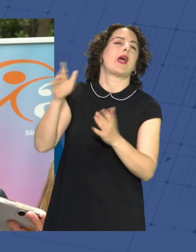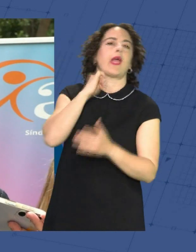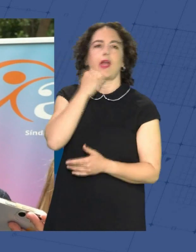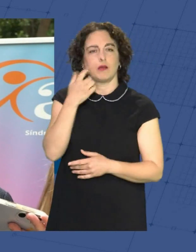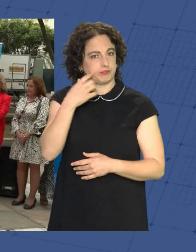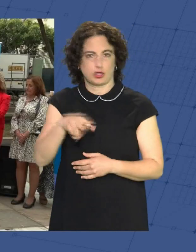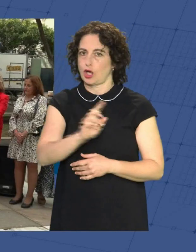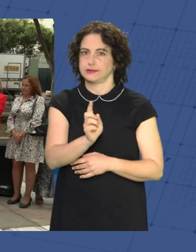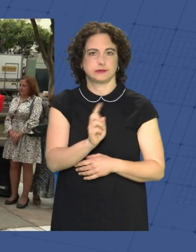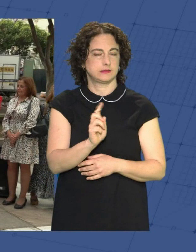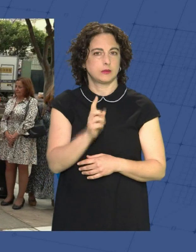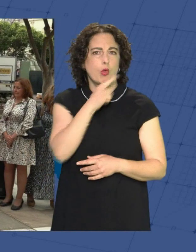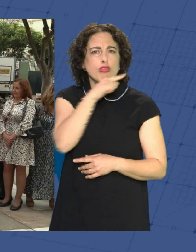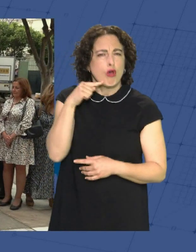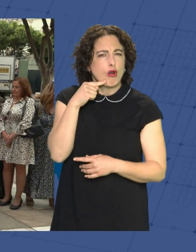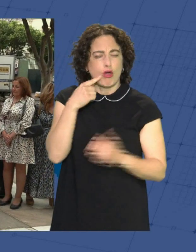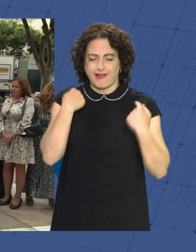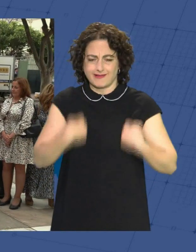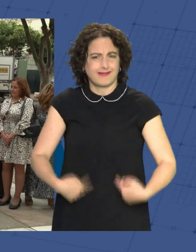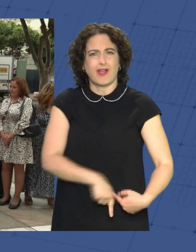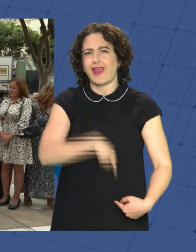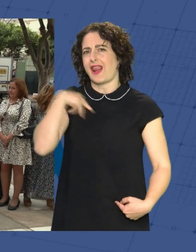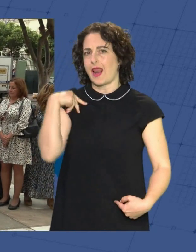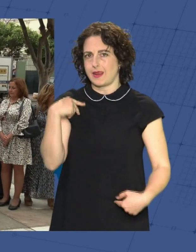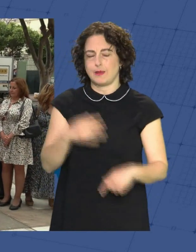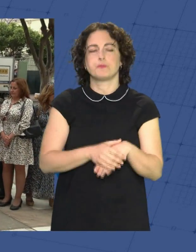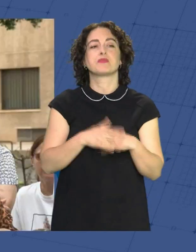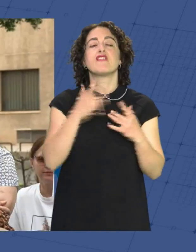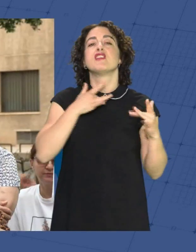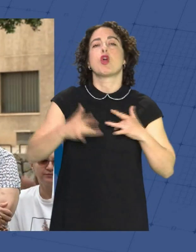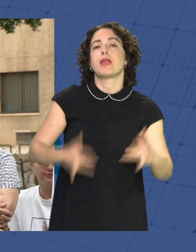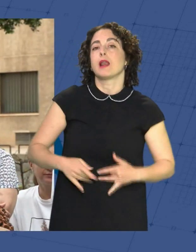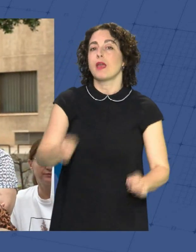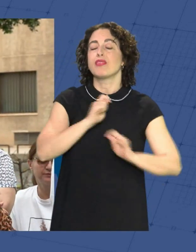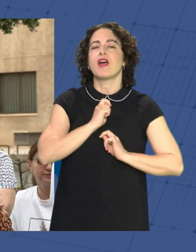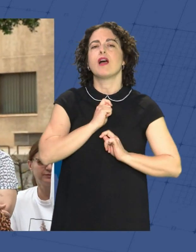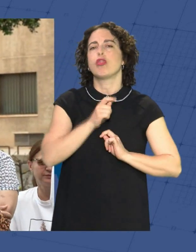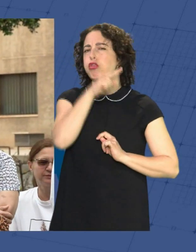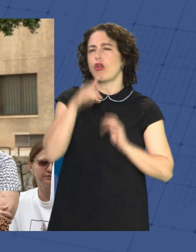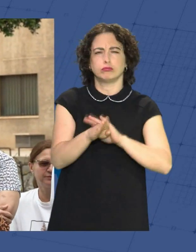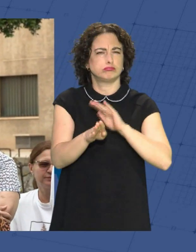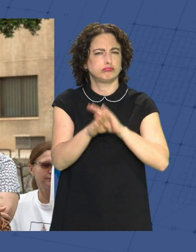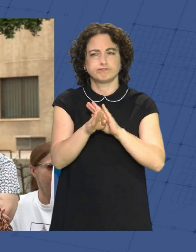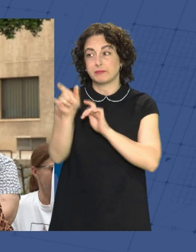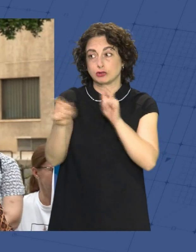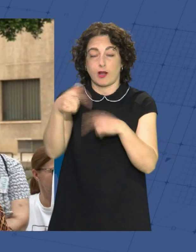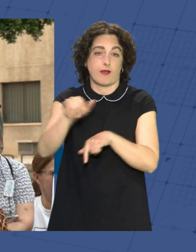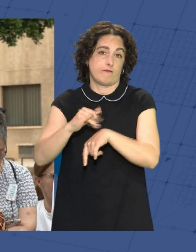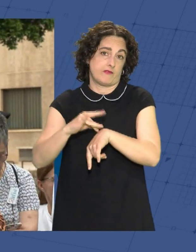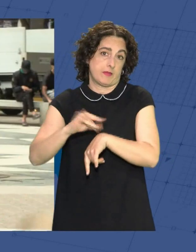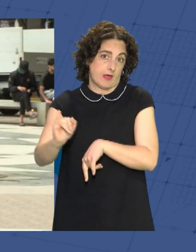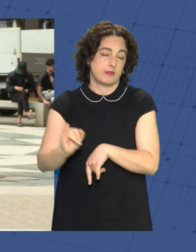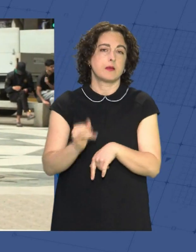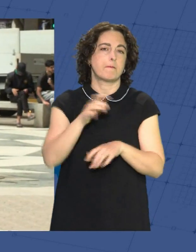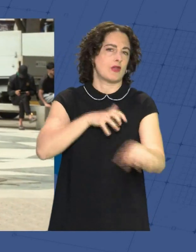se quejan por quejarse porque es un dolor generalizado. La fibromialgia genera un dolor constante en estas personas, en su mayoría